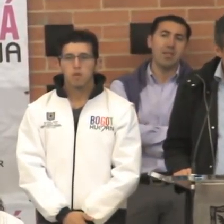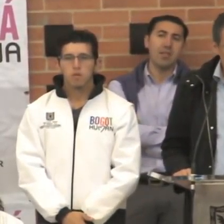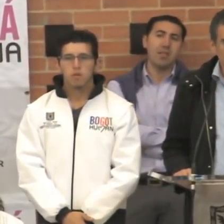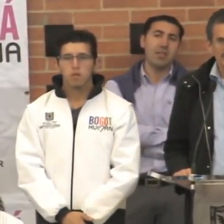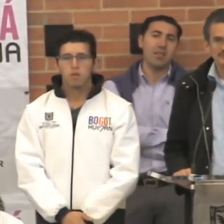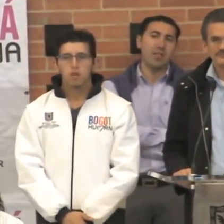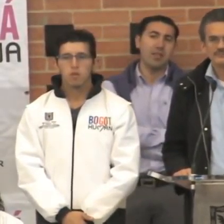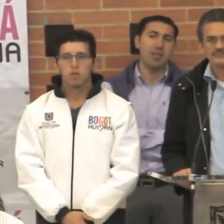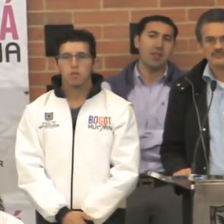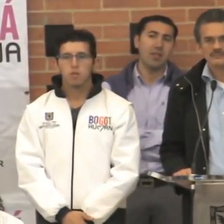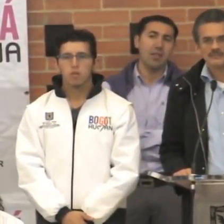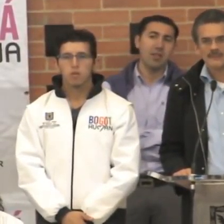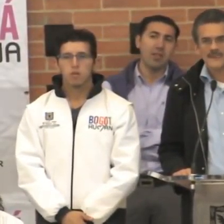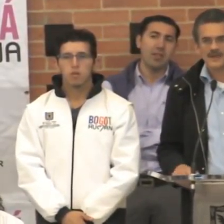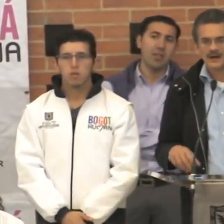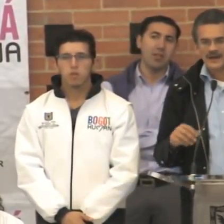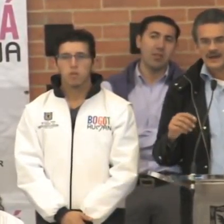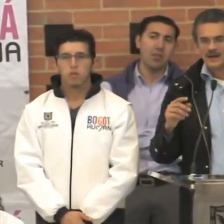Sí, se está cumpliendo